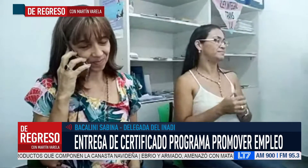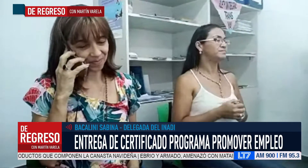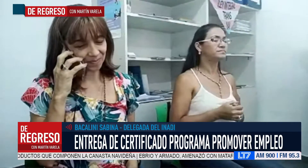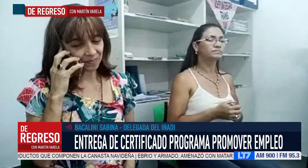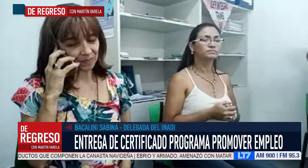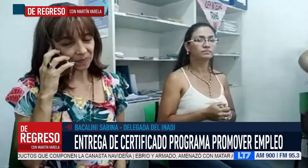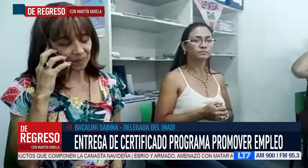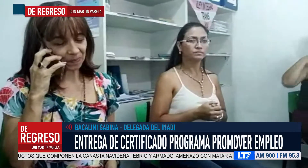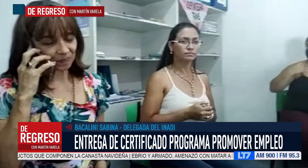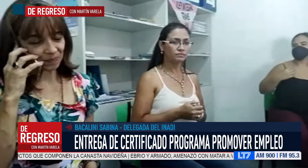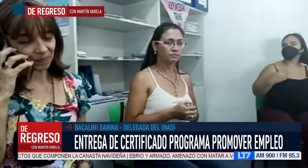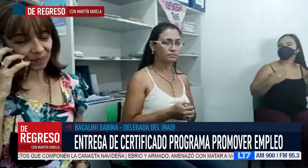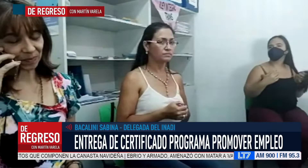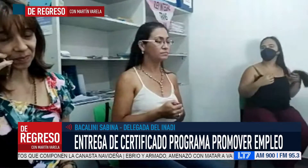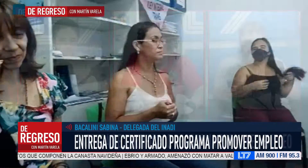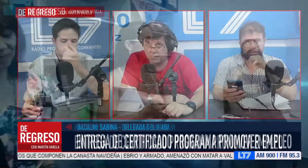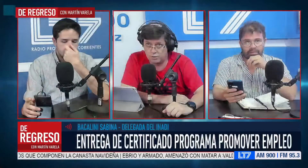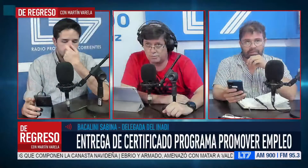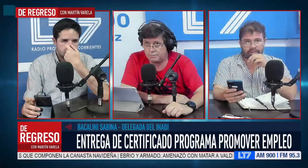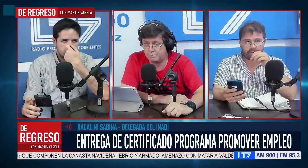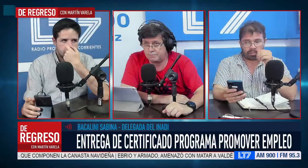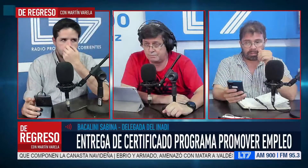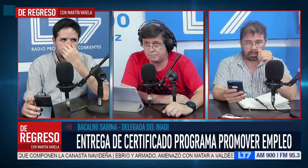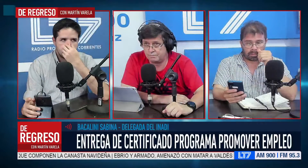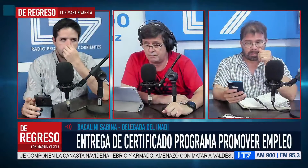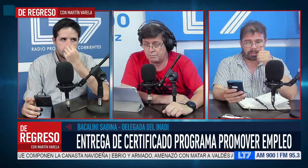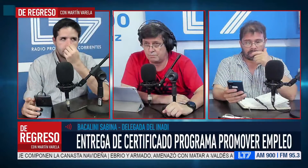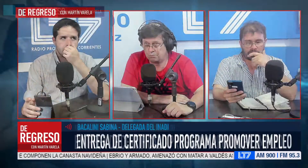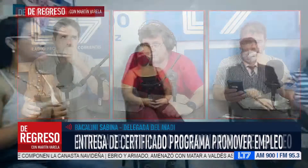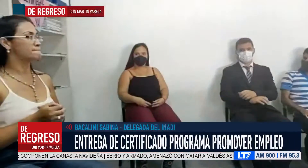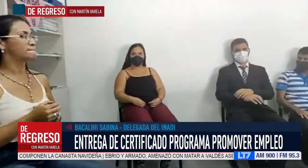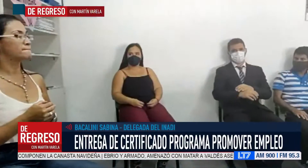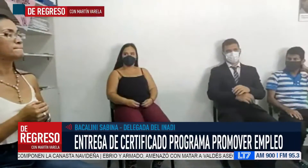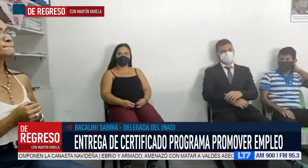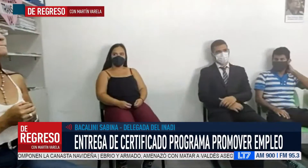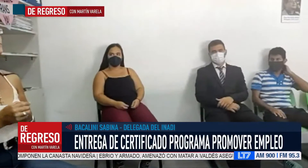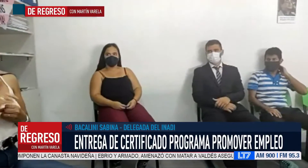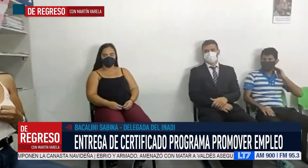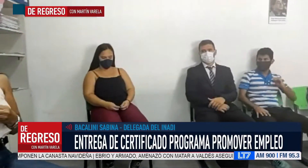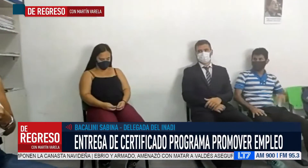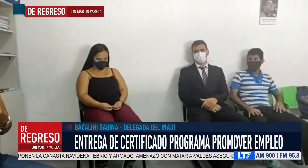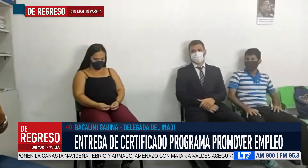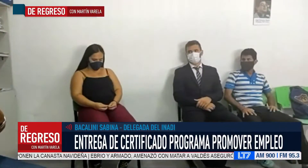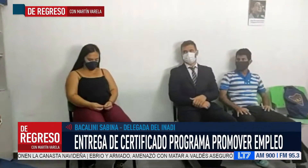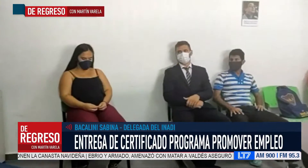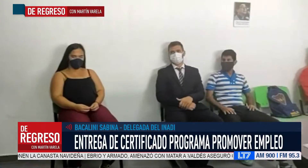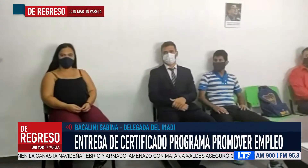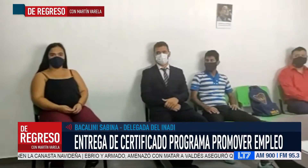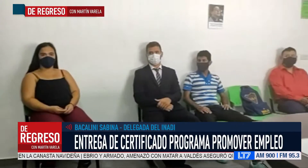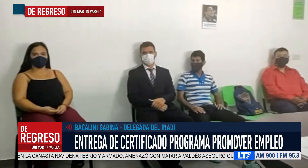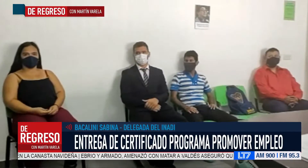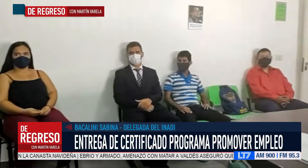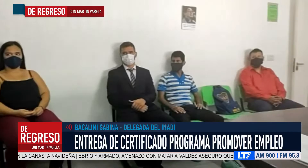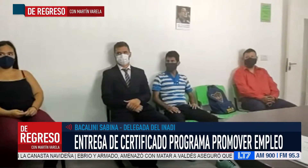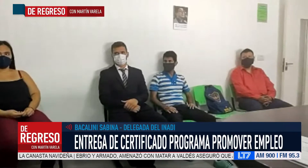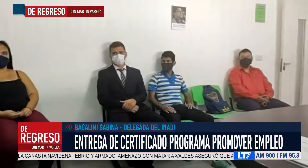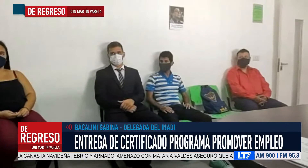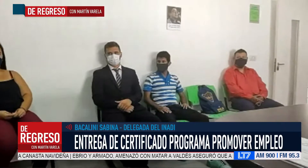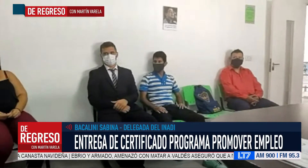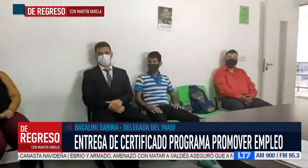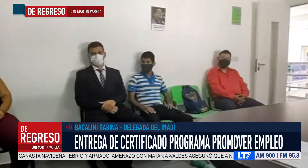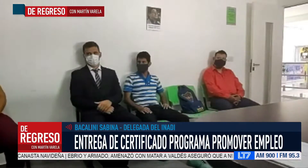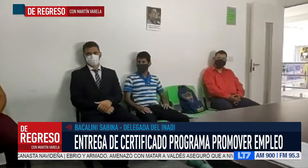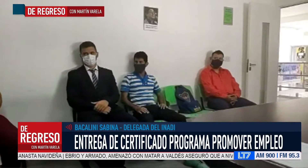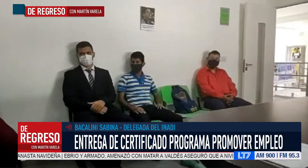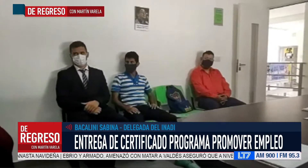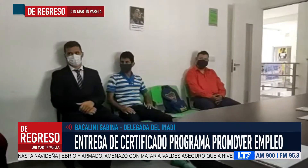que episodios de este tipo no se repitan, ¿no? Claro, Martín, justamente bien lo dijiste, ¿no? La idea es